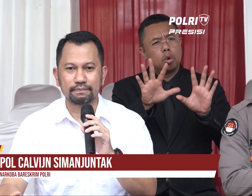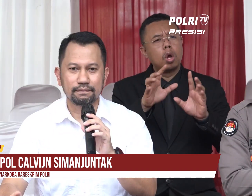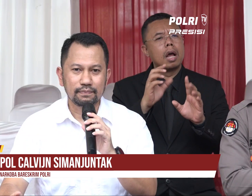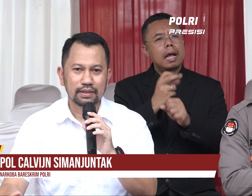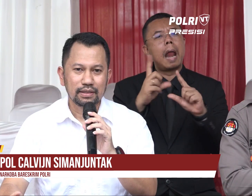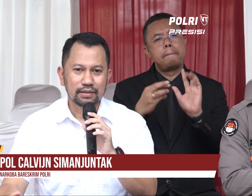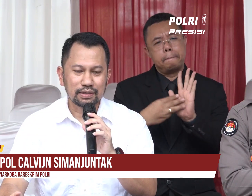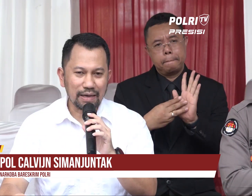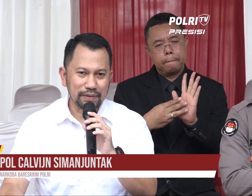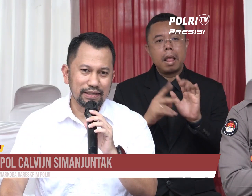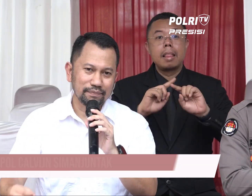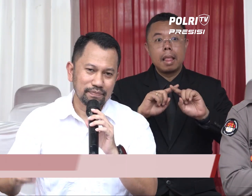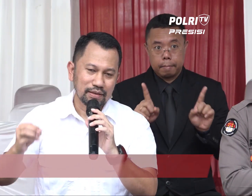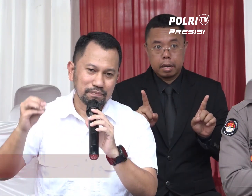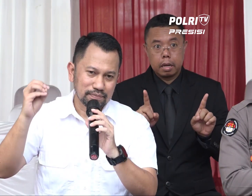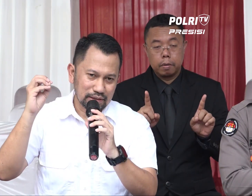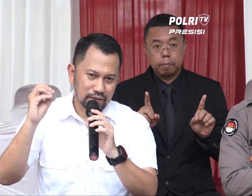gram. Tetapi